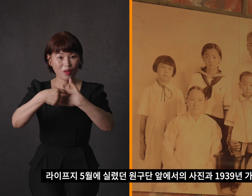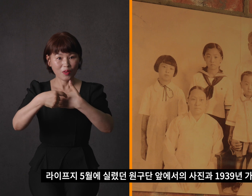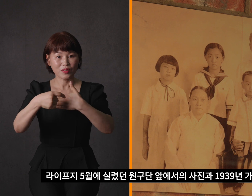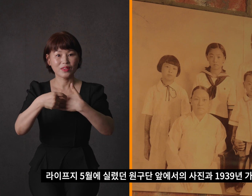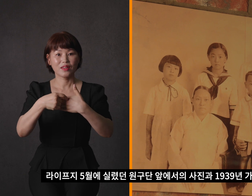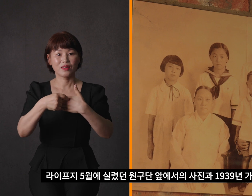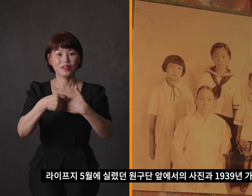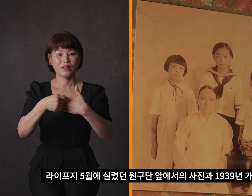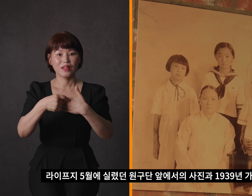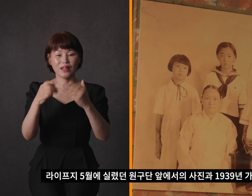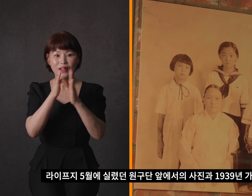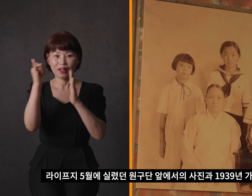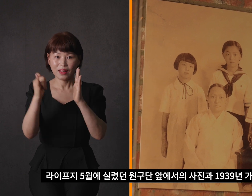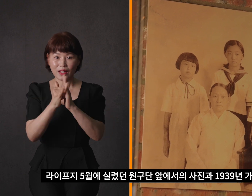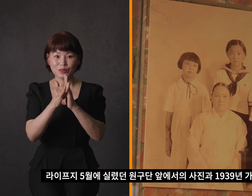사진입니다.